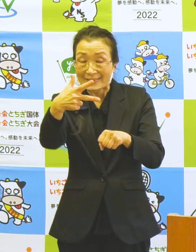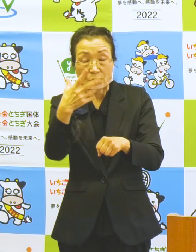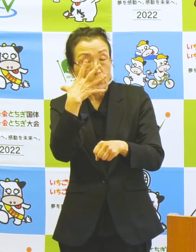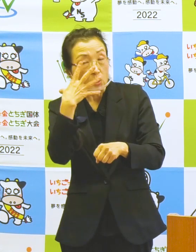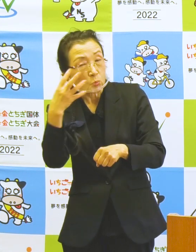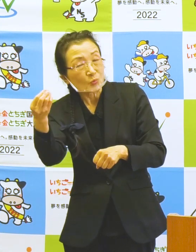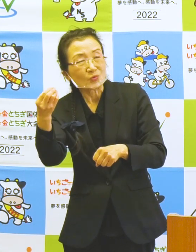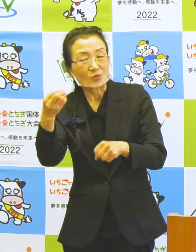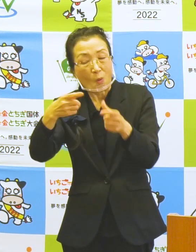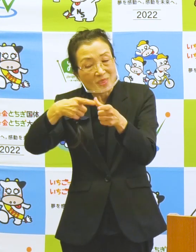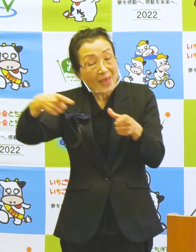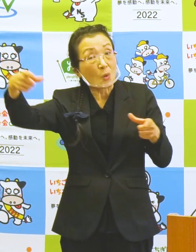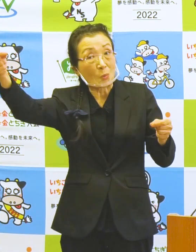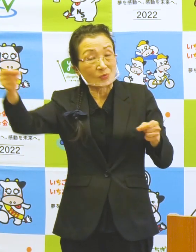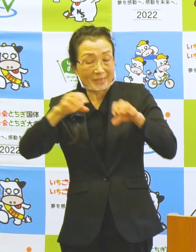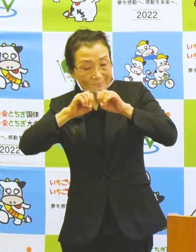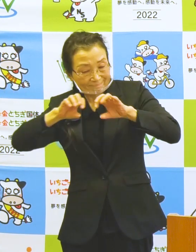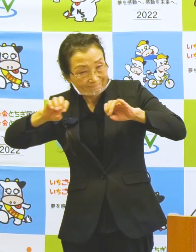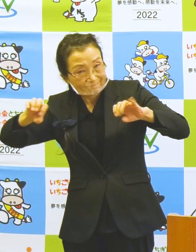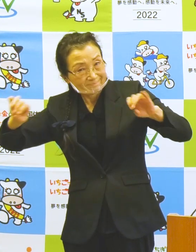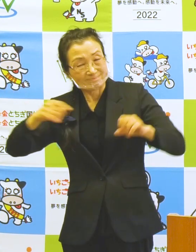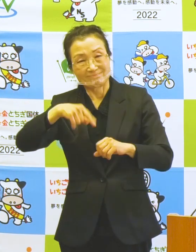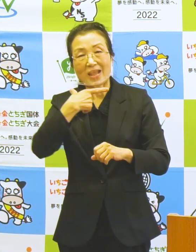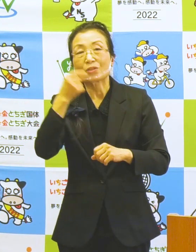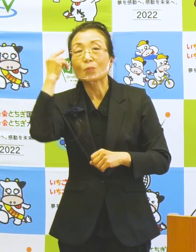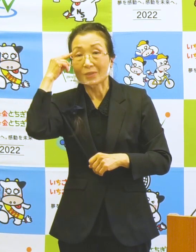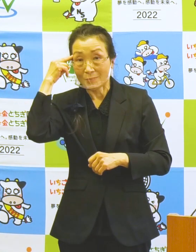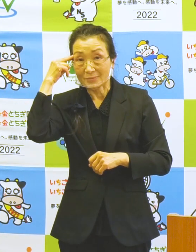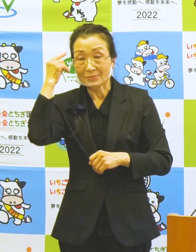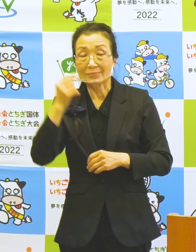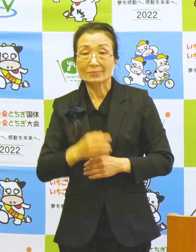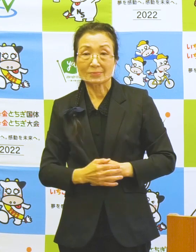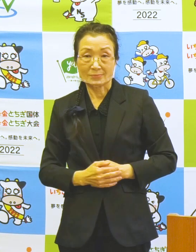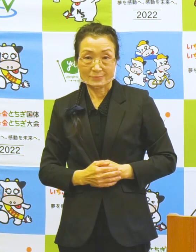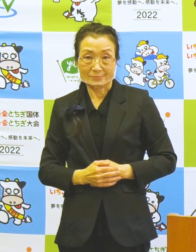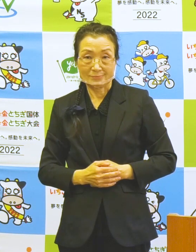を全国に発信してまいります。